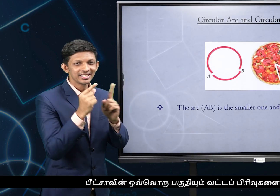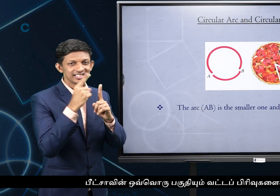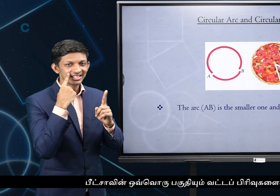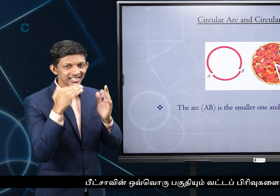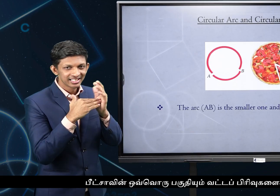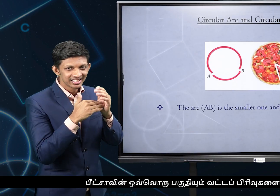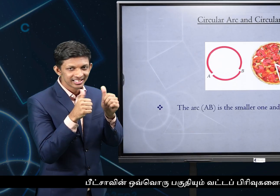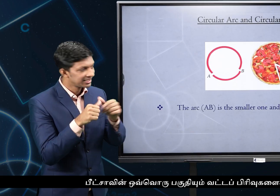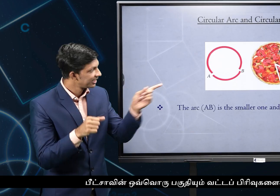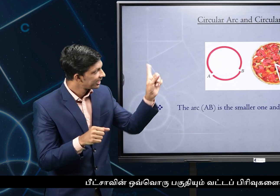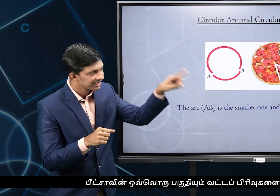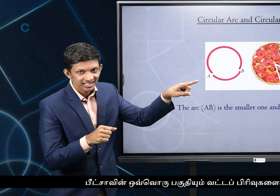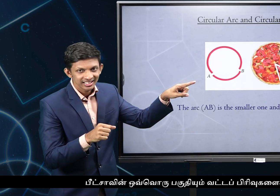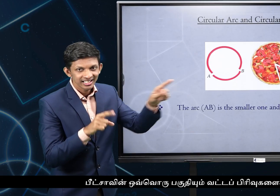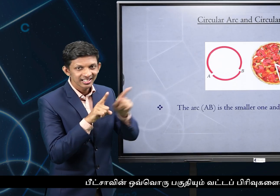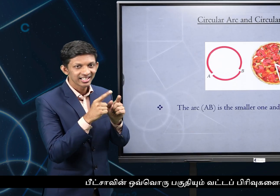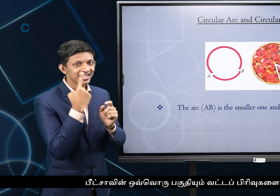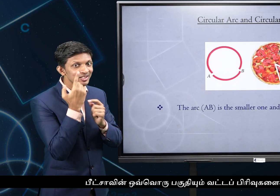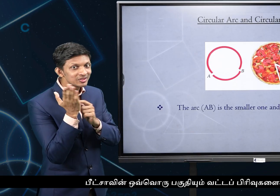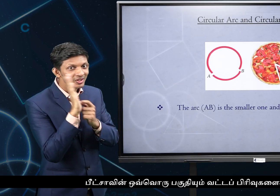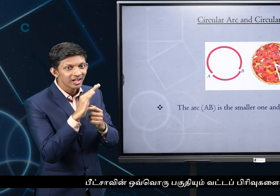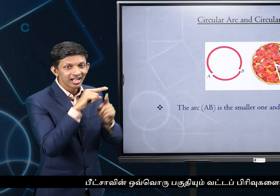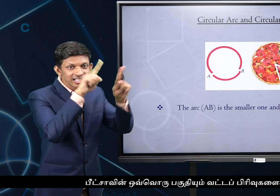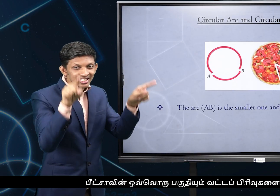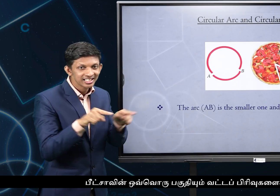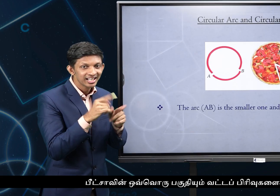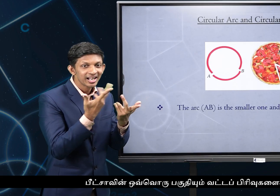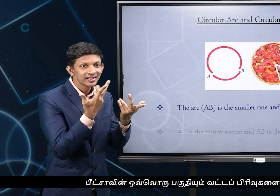பொதியப்பத்தை ஒவ்வொரு பகுதியும் வட்ட பிரிவுகளை குறிக்கின்றது.